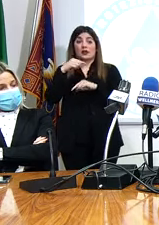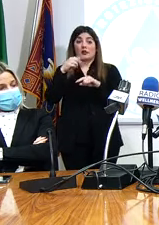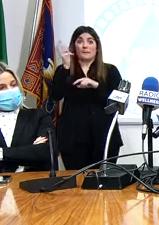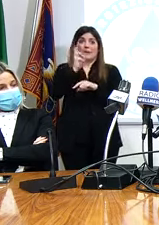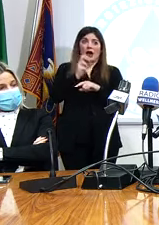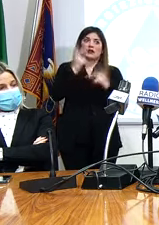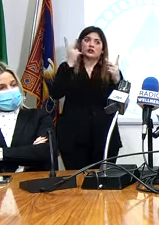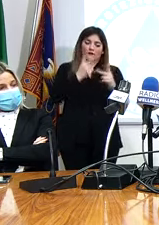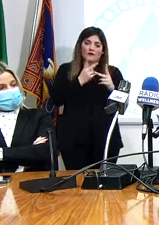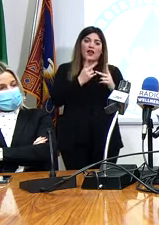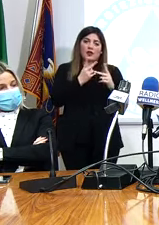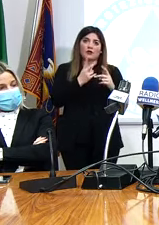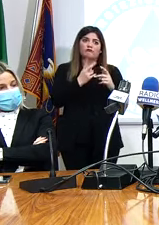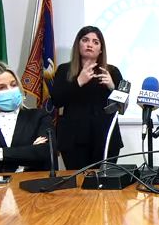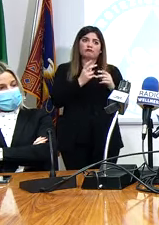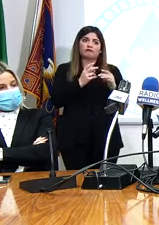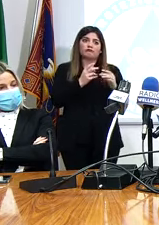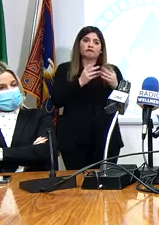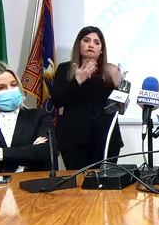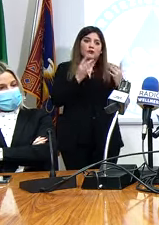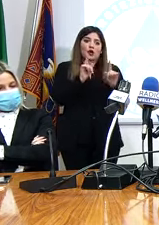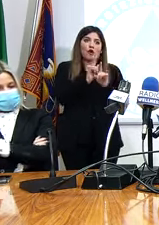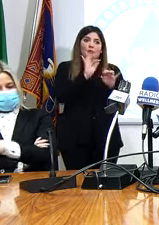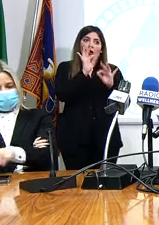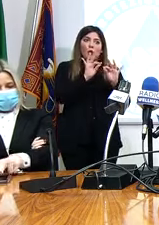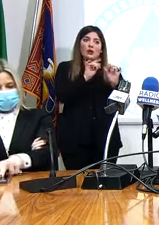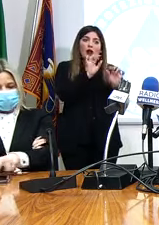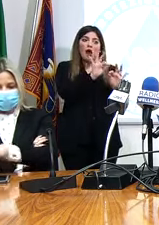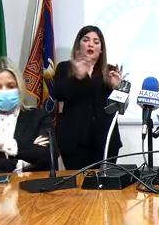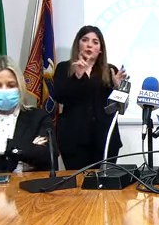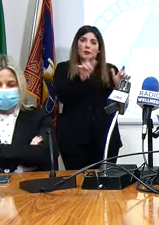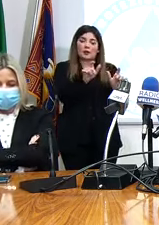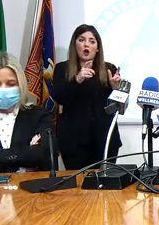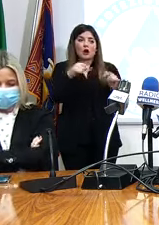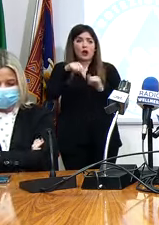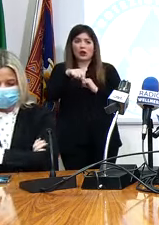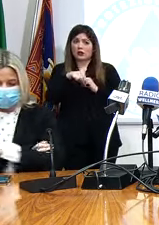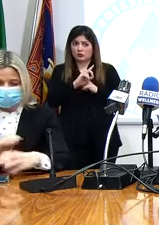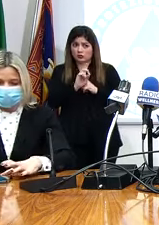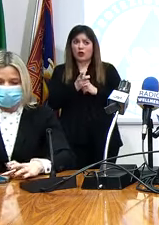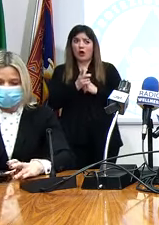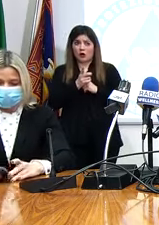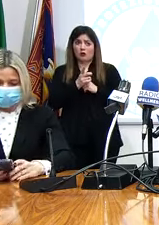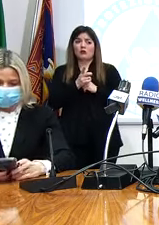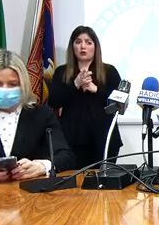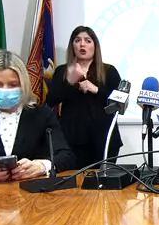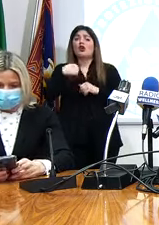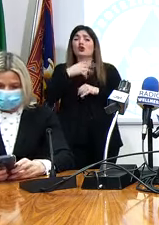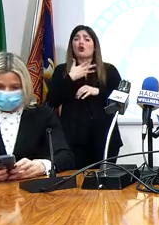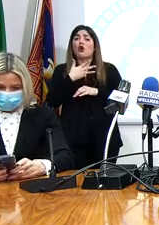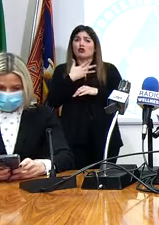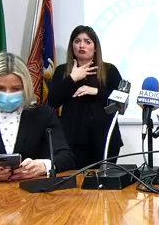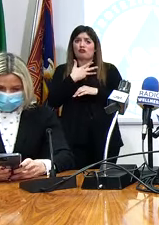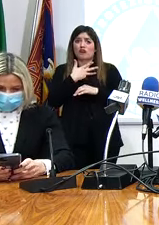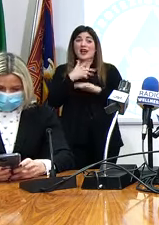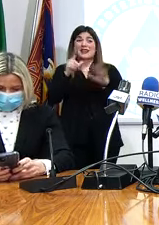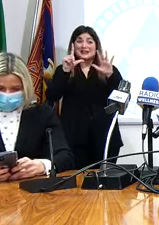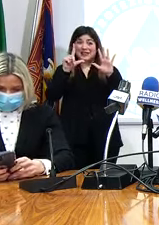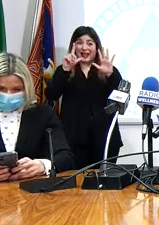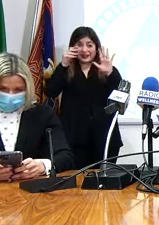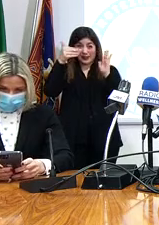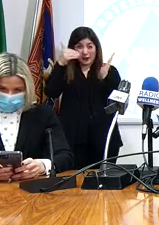quasi 300 persone in terapia intensiva non Covid e abbiamo oltre 7.000 pazienti nei